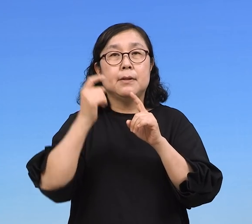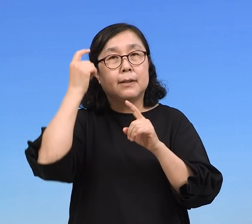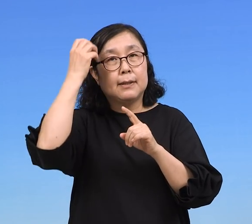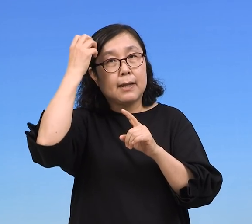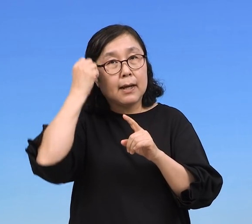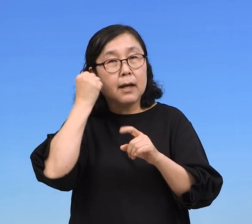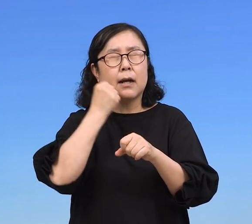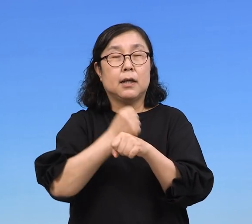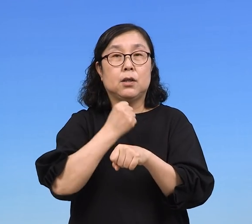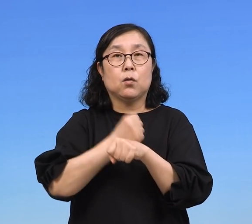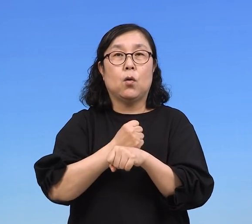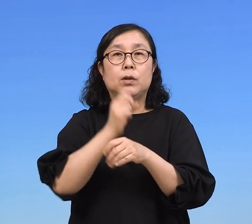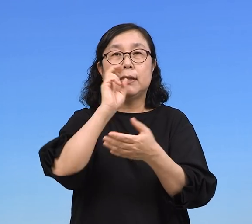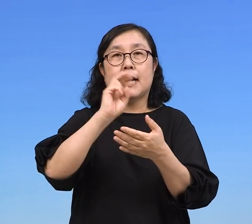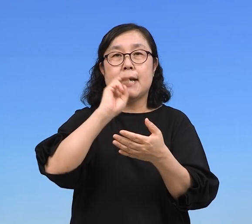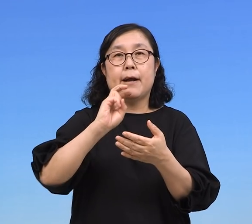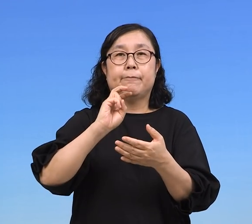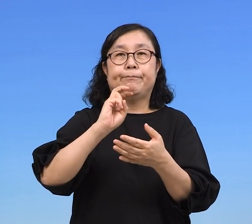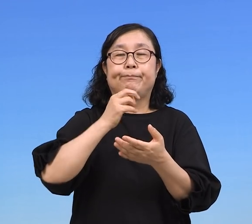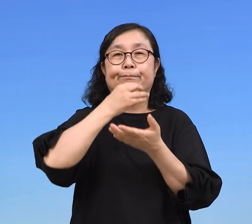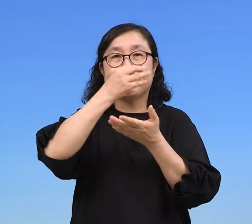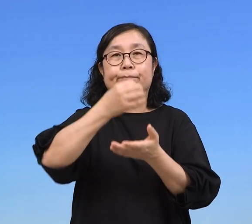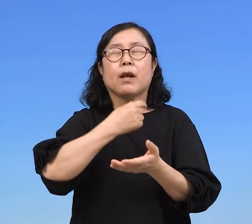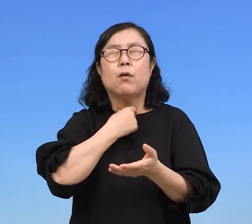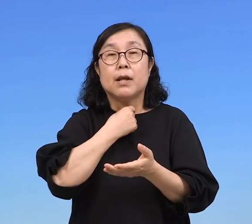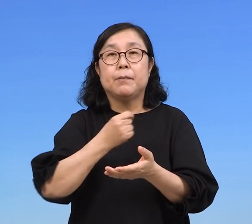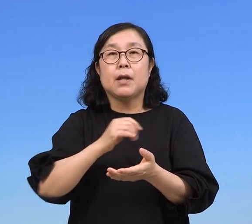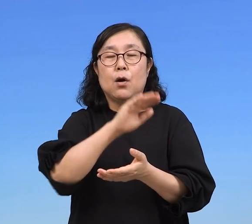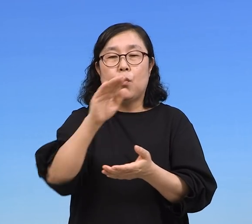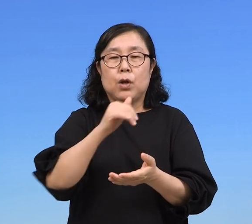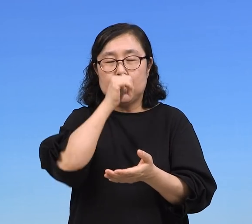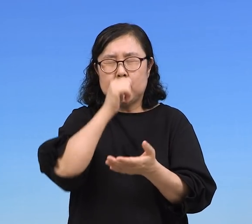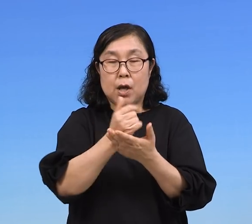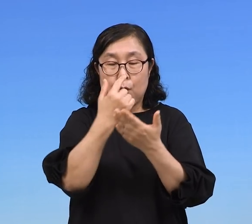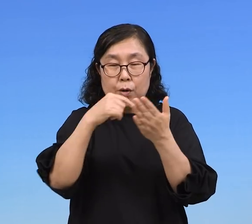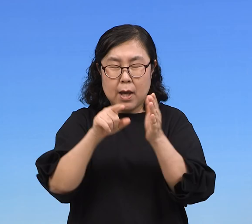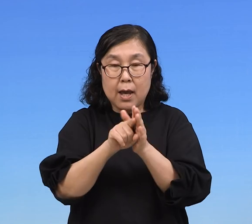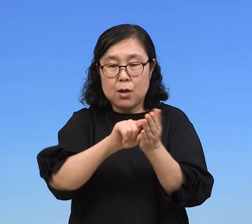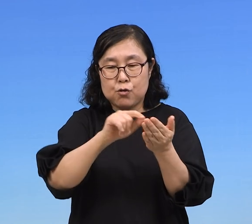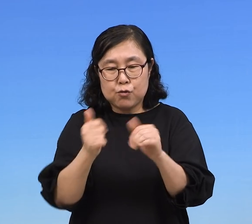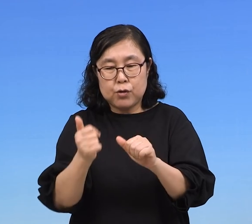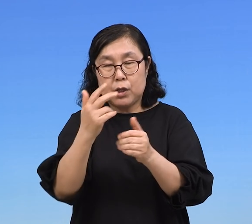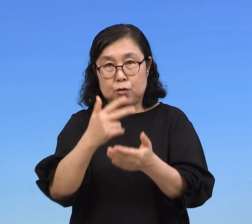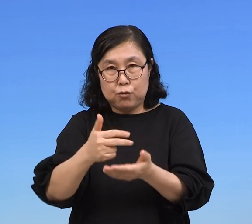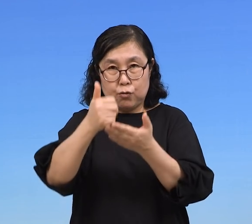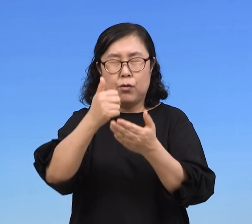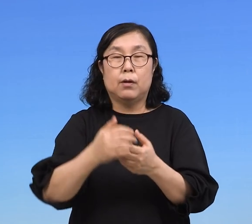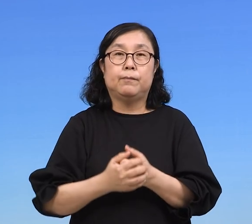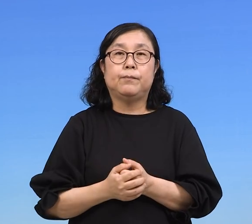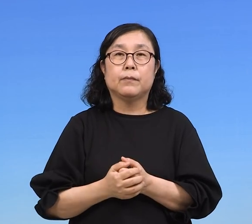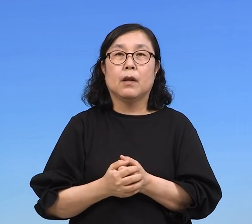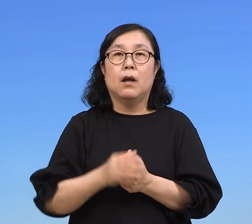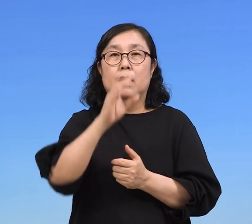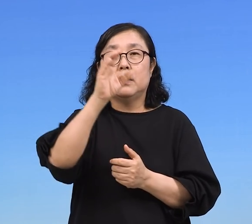이 말씀을 기억하시면서 이 찬양이요, 우리 죄 위해 죽으신